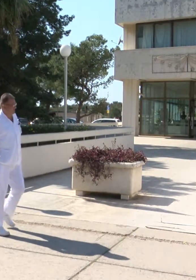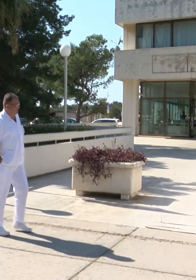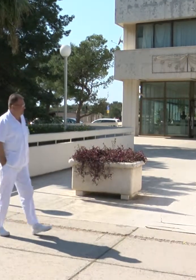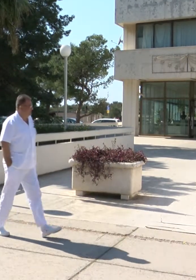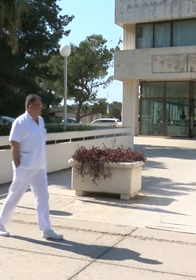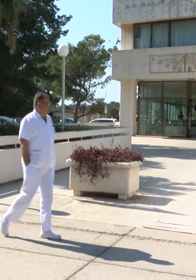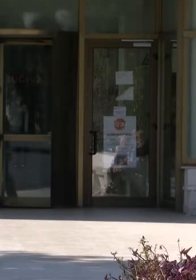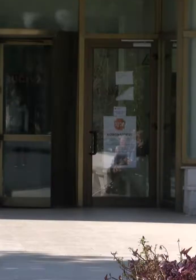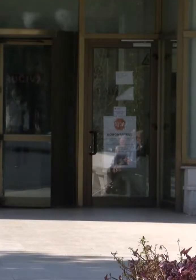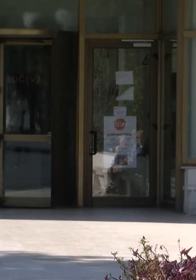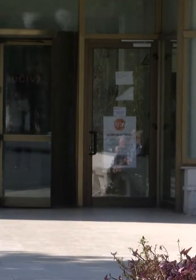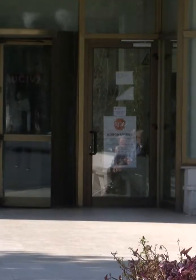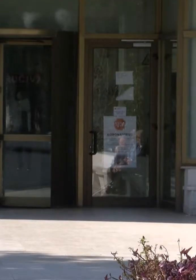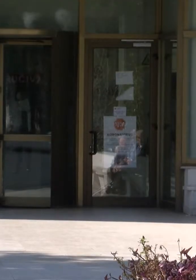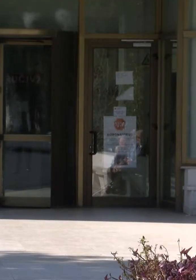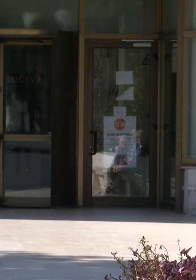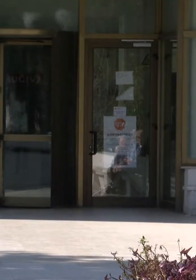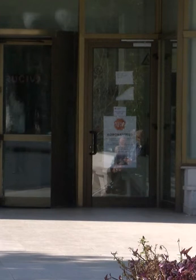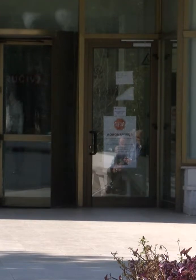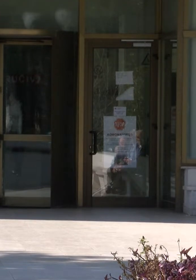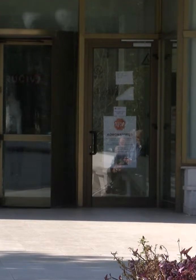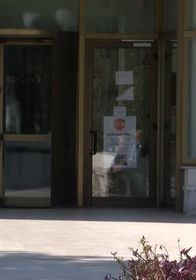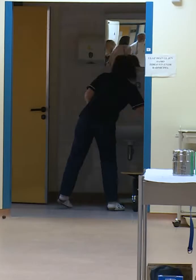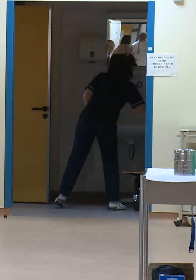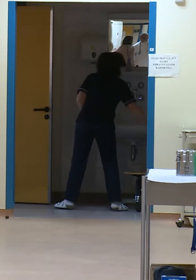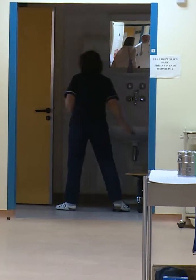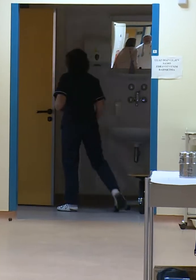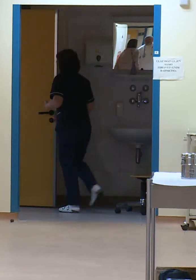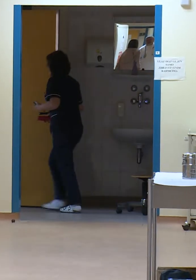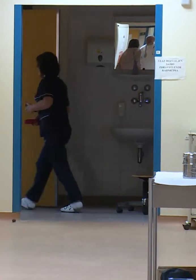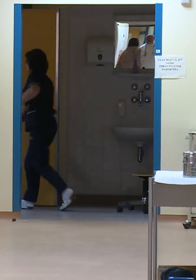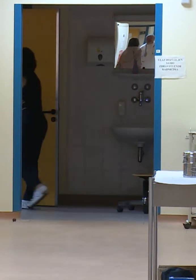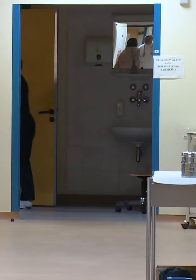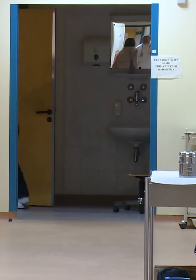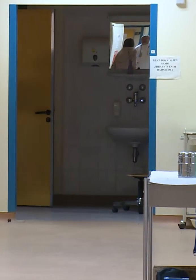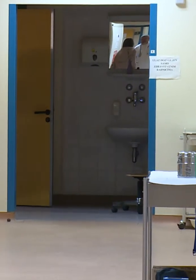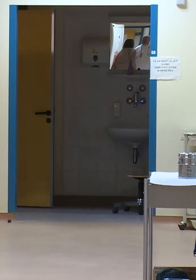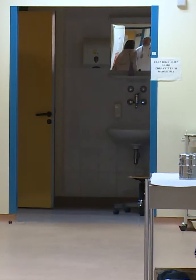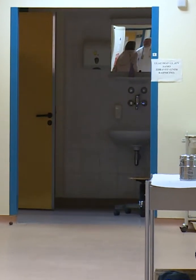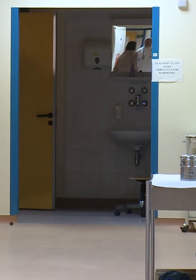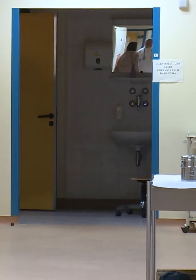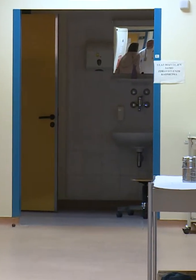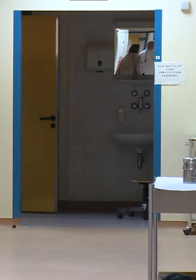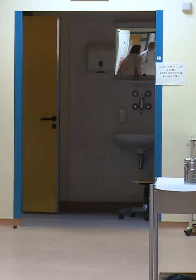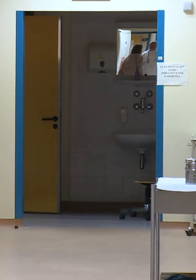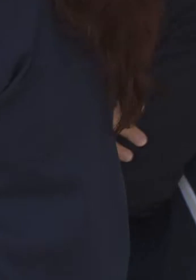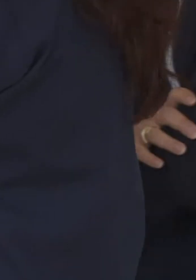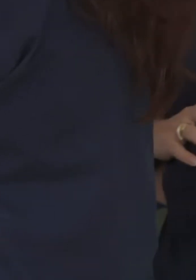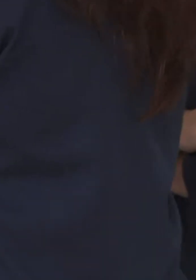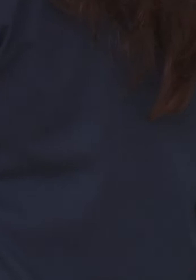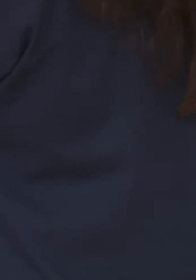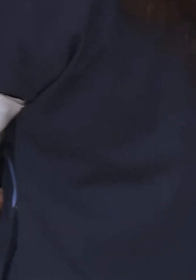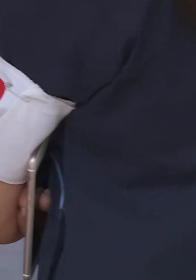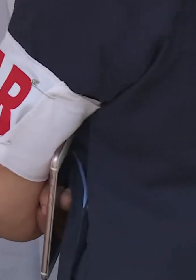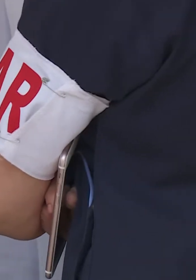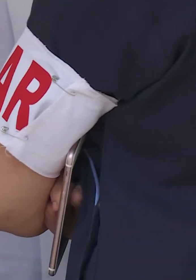intenzivnog liječenja. Istaknuo je kako bolnica normalno funkcionira, a operativni zahvati se odvijaju sukladno smjernicama stožera. Osvrnuo